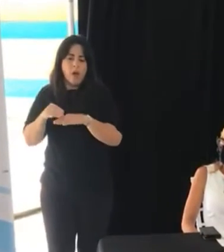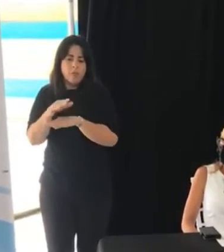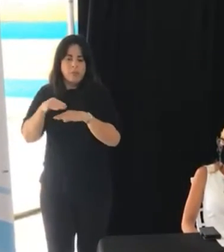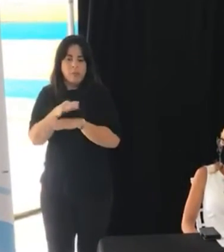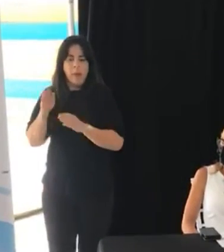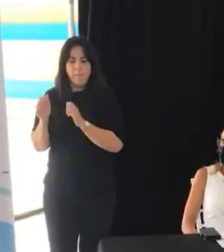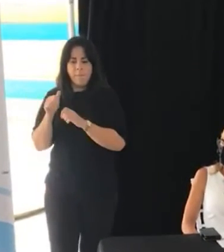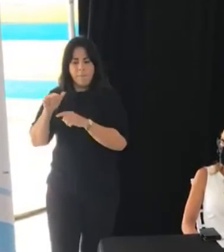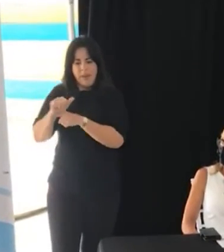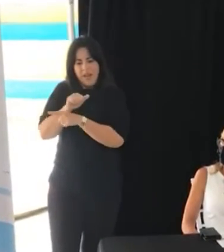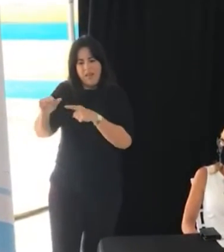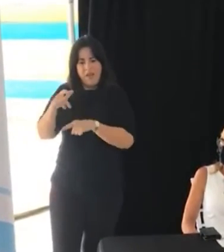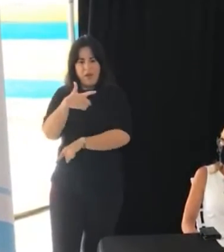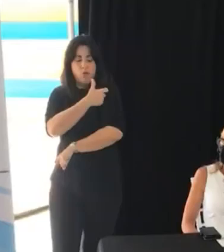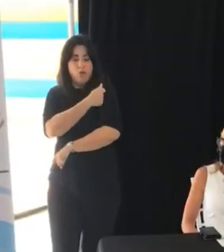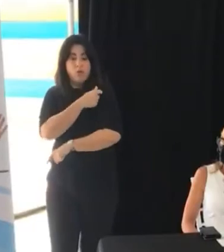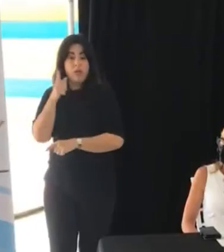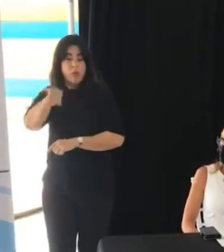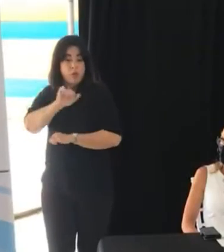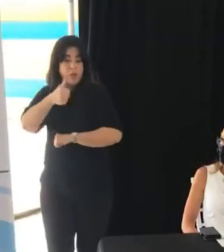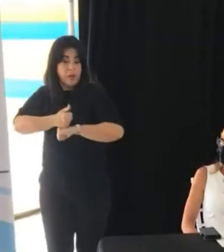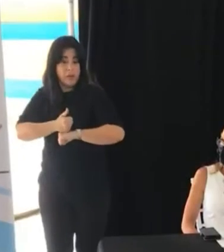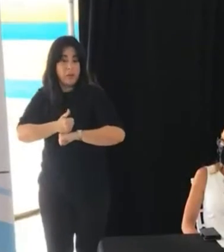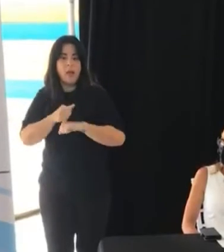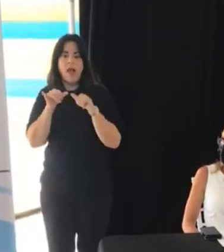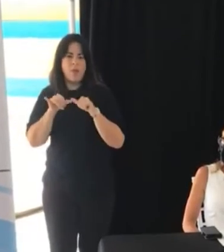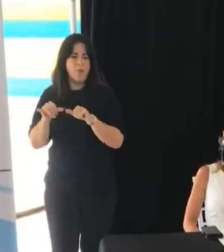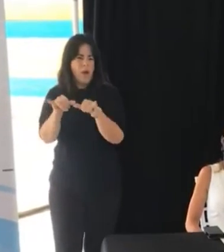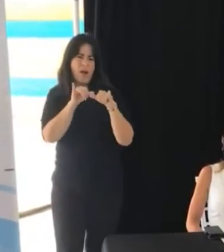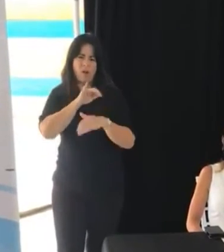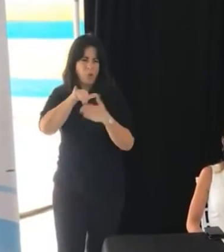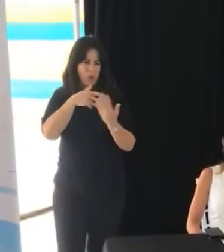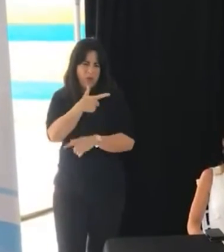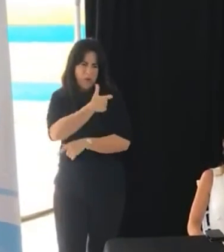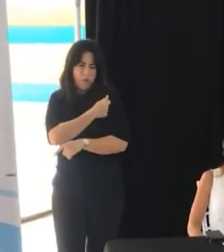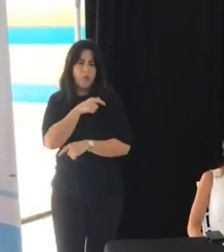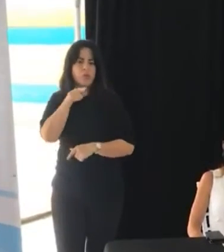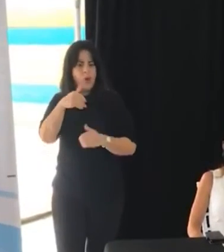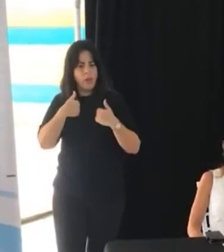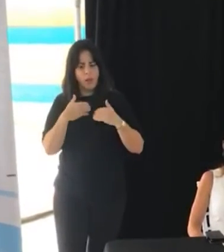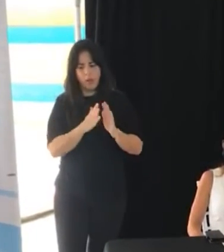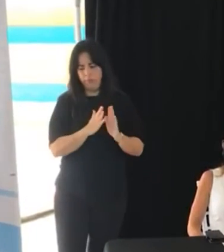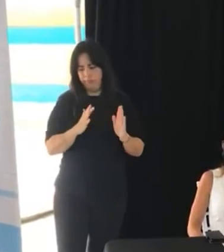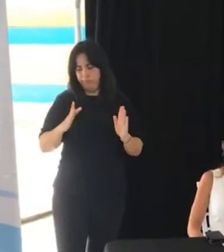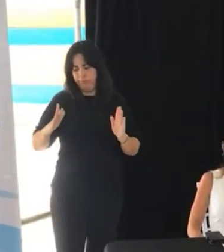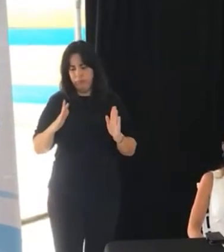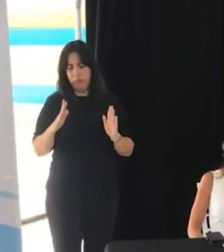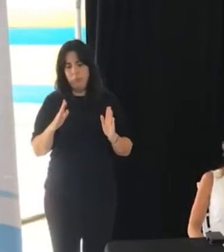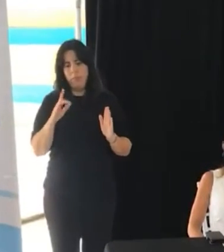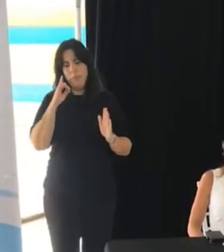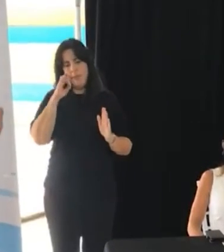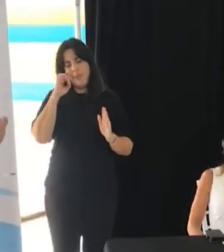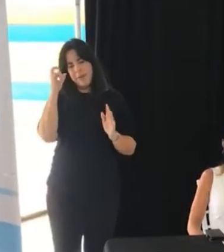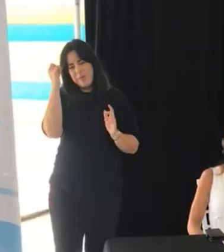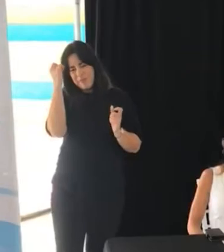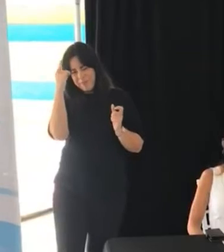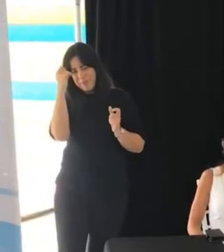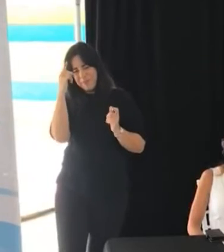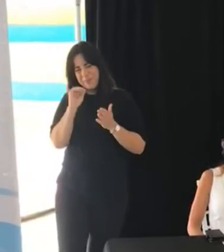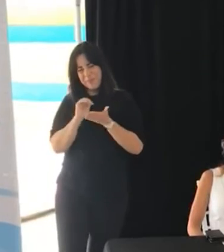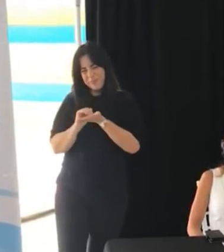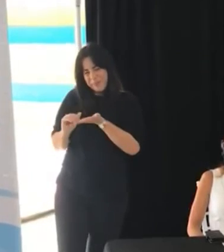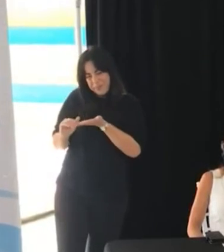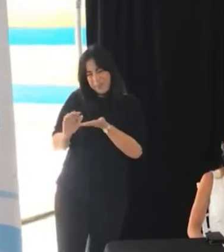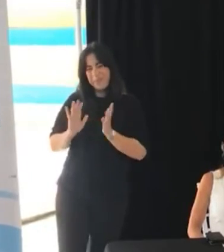de Vacunación, que establece lo mismo para todas las demás vacunas. Usted tiene un periodo de gracia. Esto se llama periodo de gracia, lo que dice la